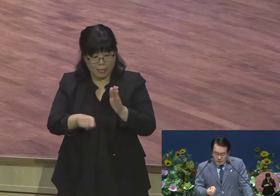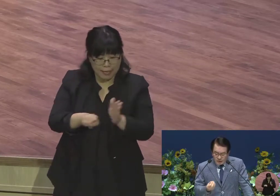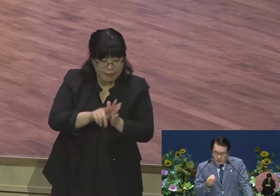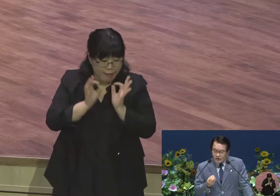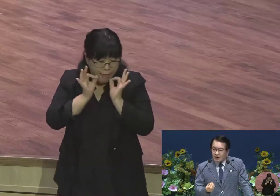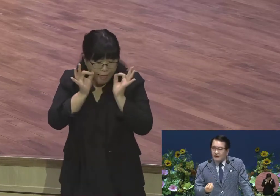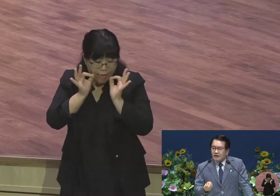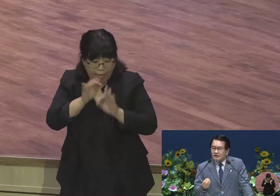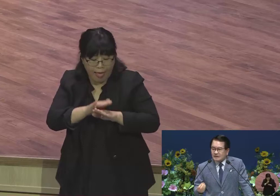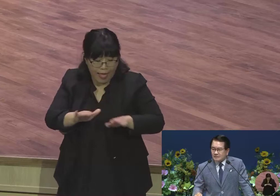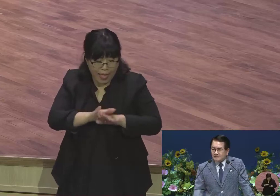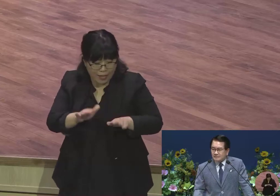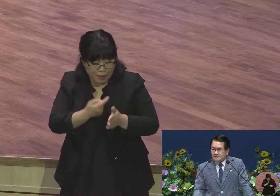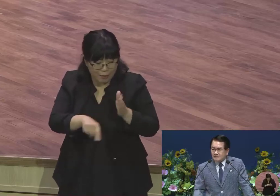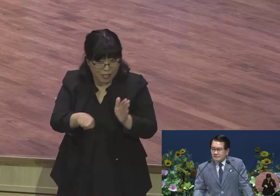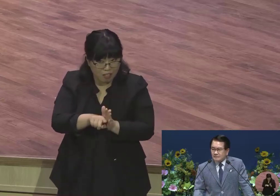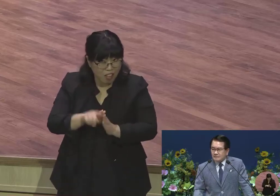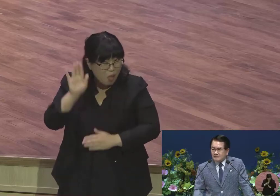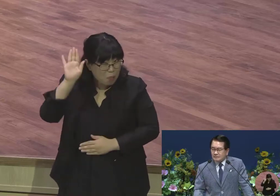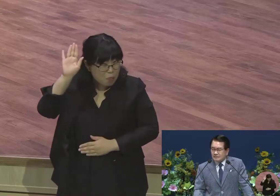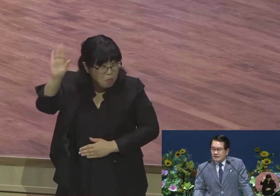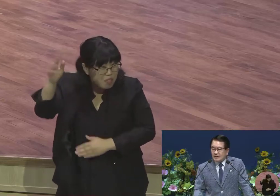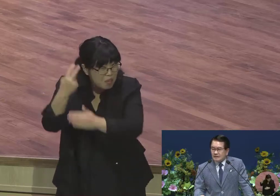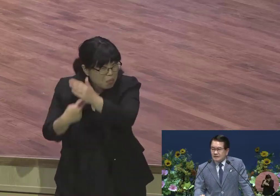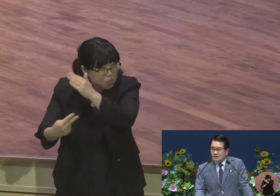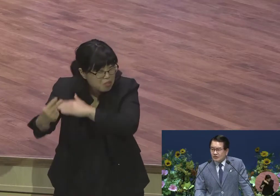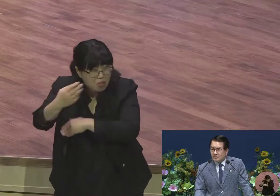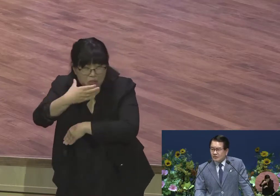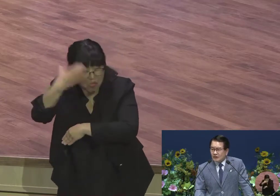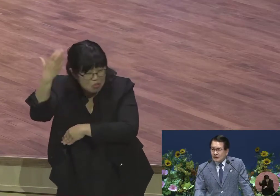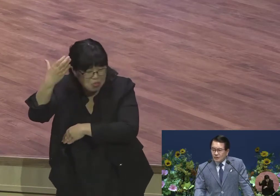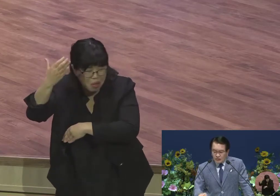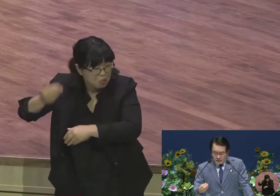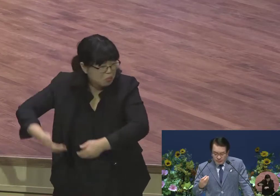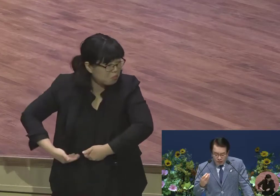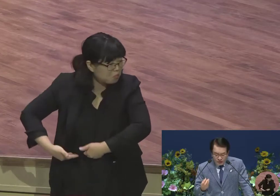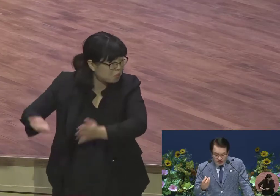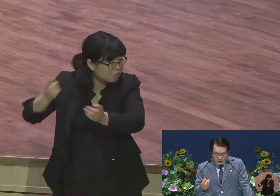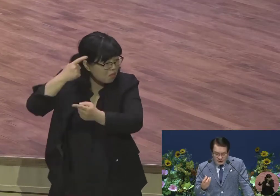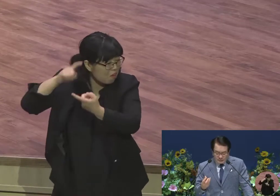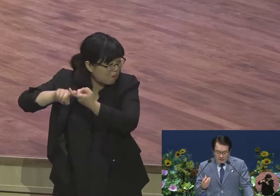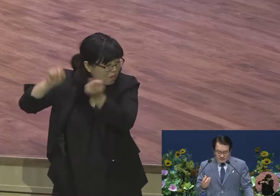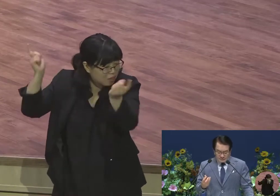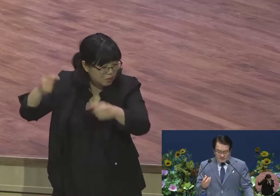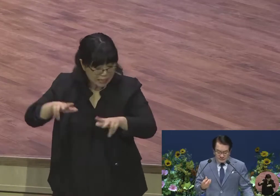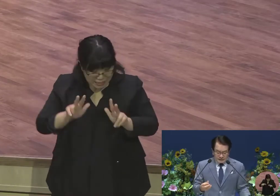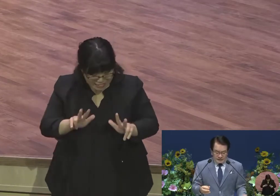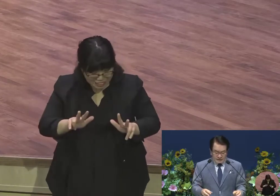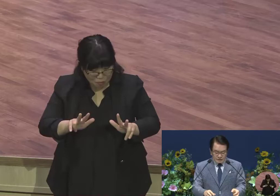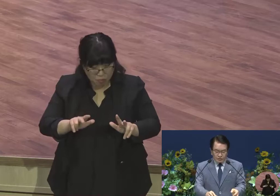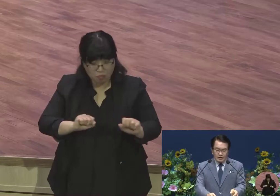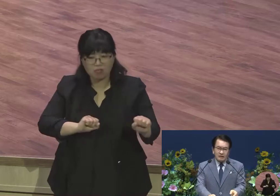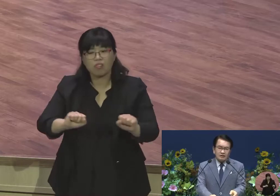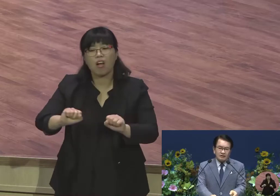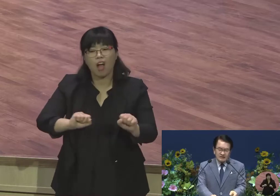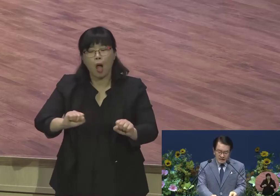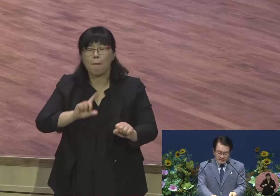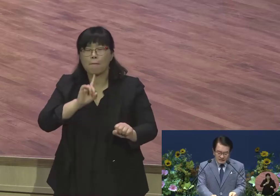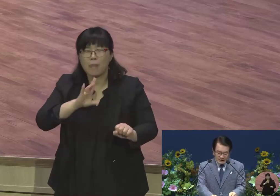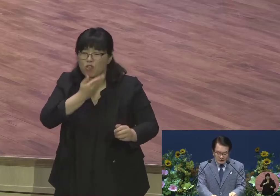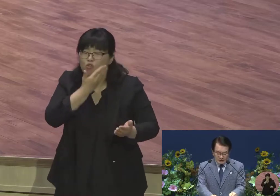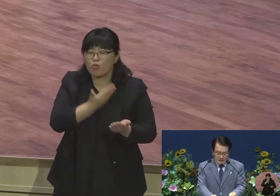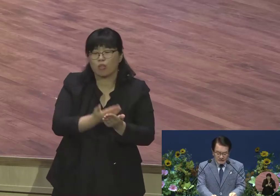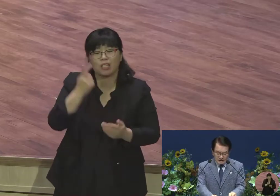꿈을 놓쳐버리는 삶 이게 애서신드롬이에요 눈에 보이는 것 때문에 영적으로 이런